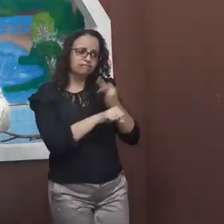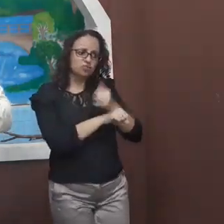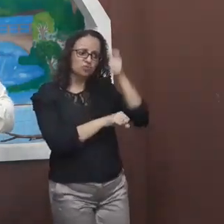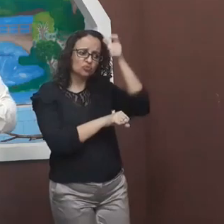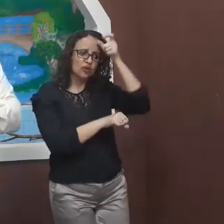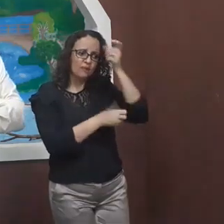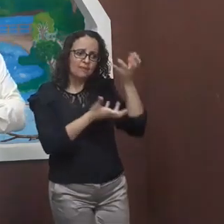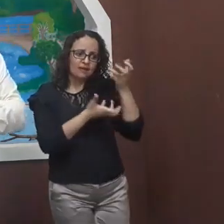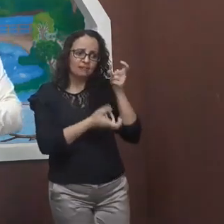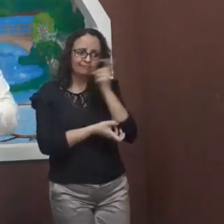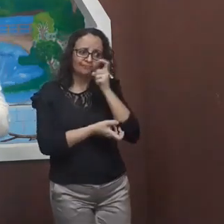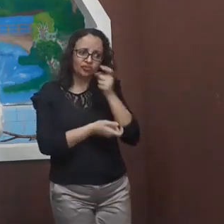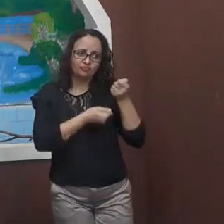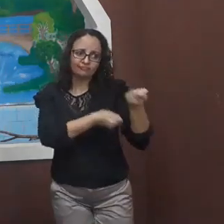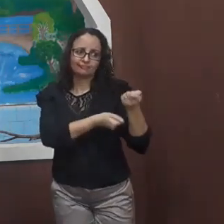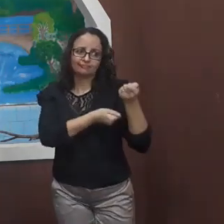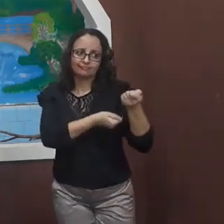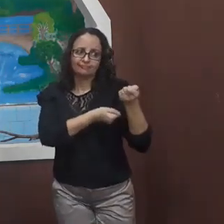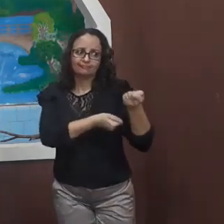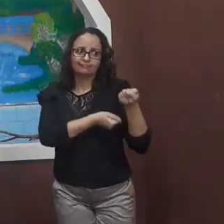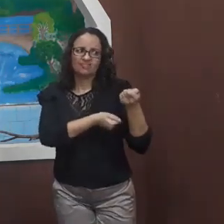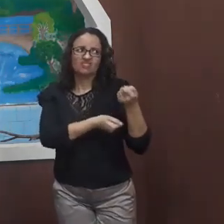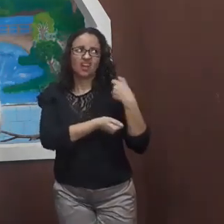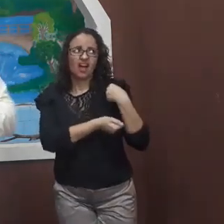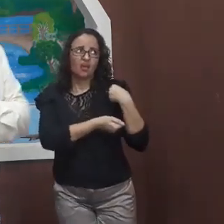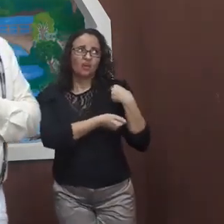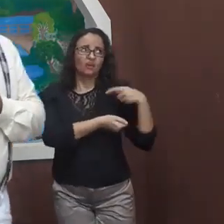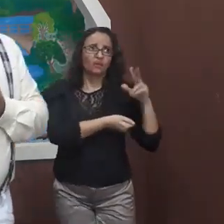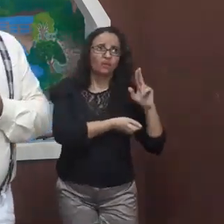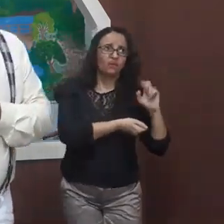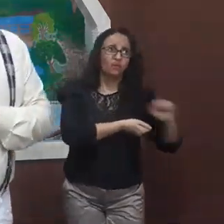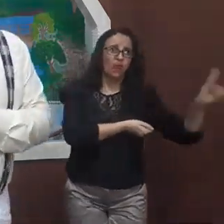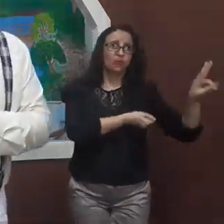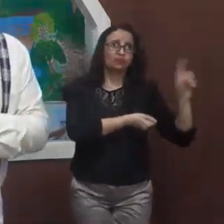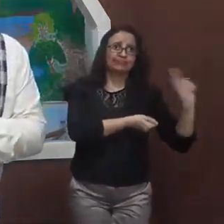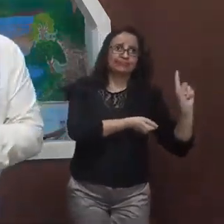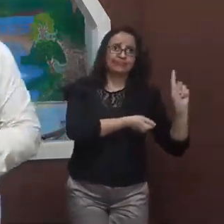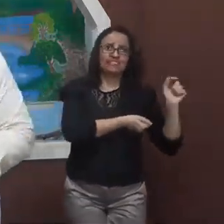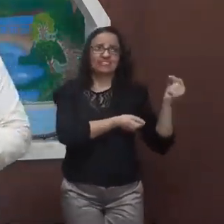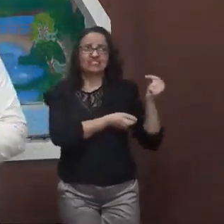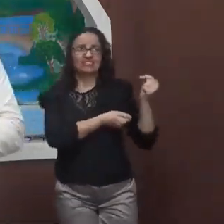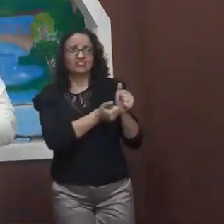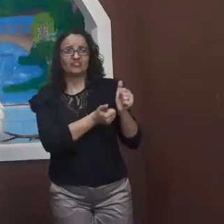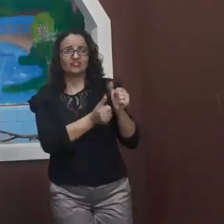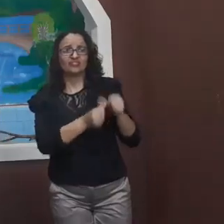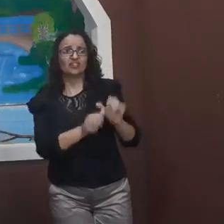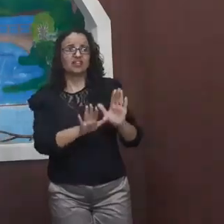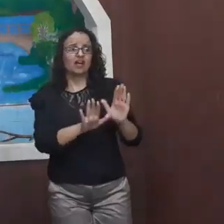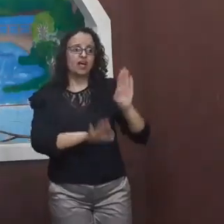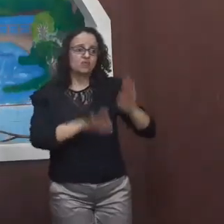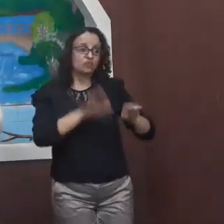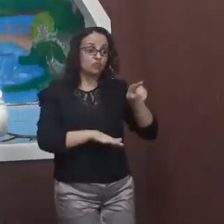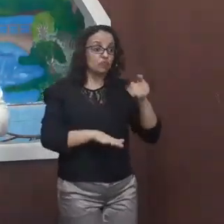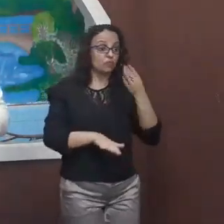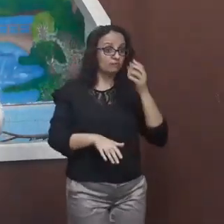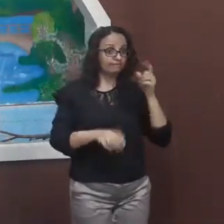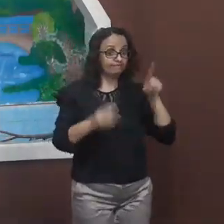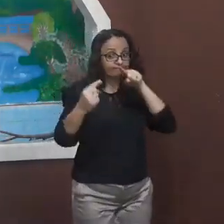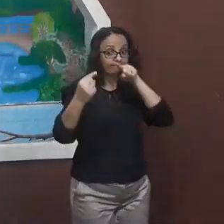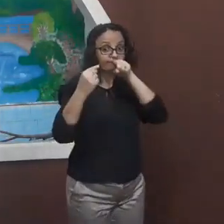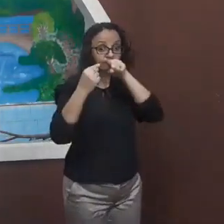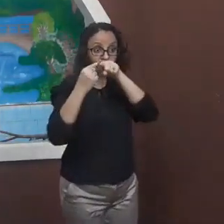você. Não abandone. Você às vezes tem os propósitos diante de Deus. Você talvez hoje venha aqui com um propósito. Você que está